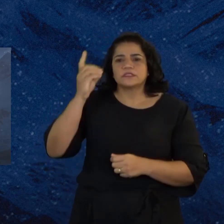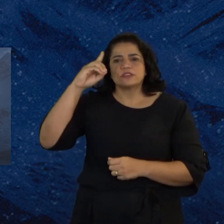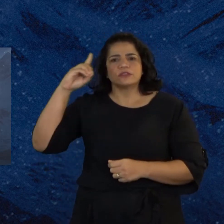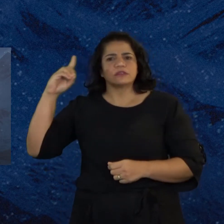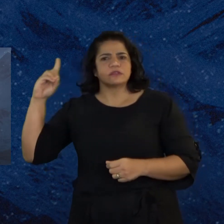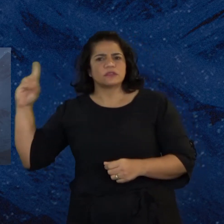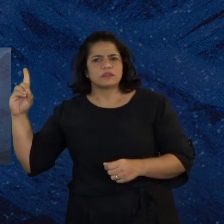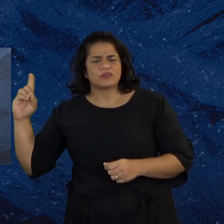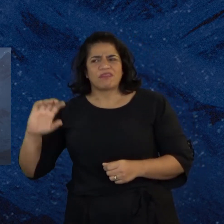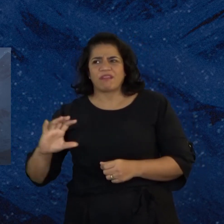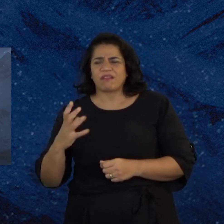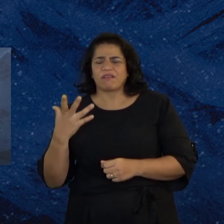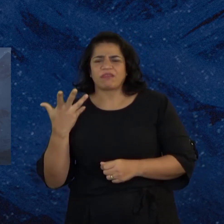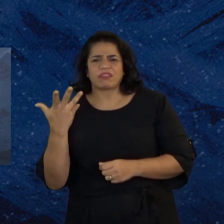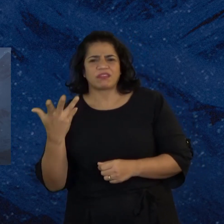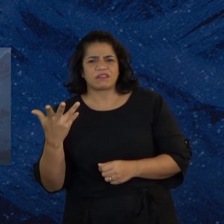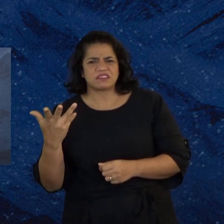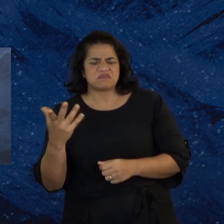inteira.